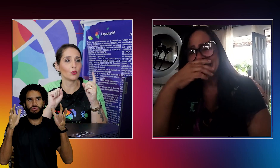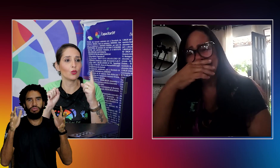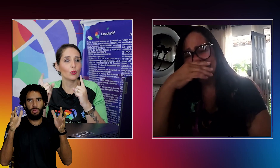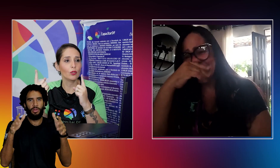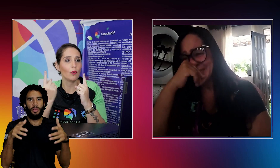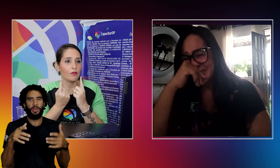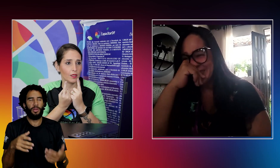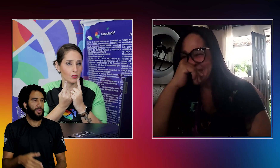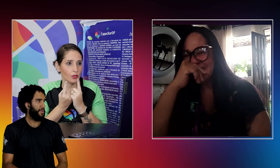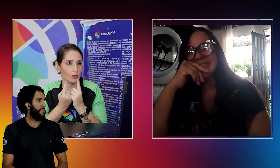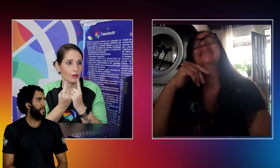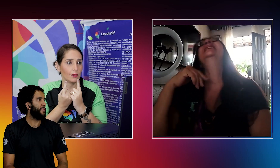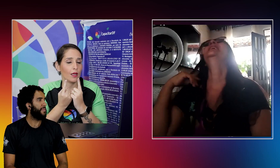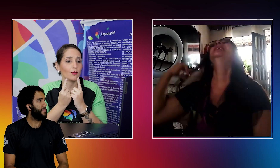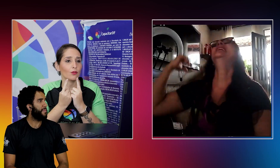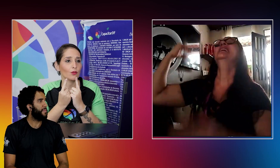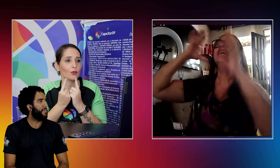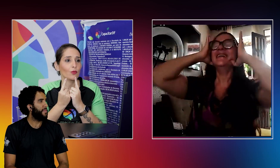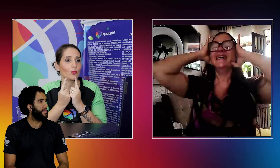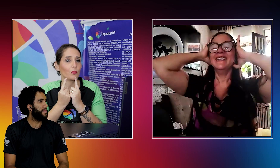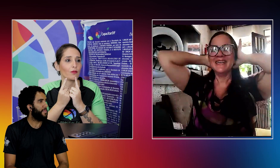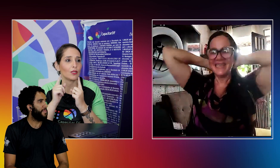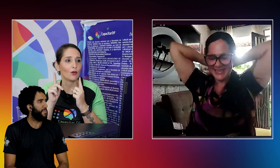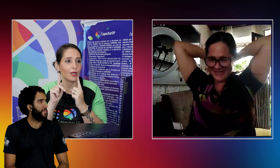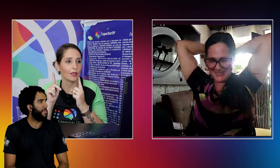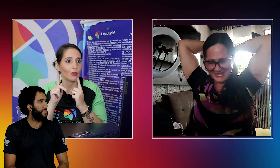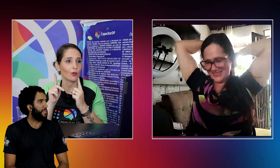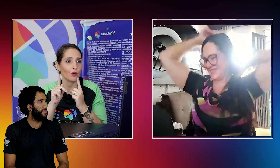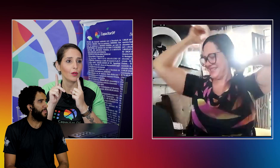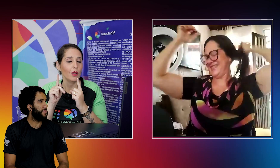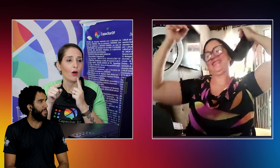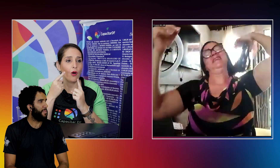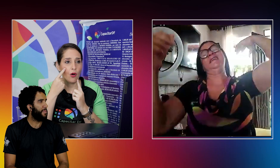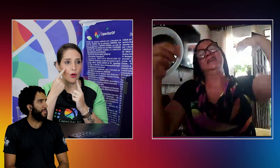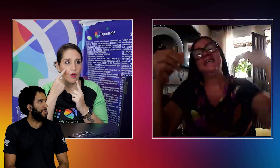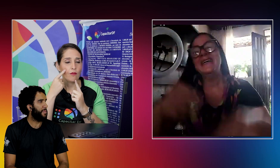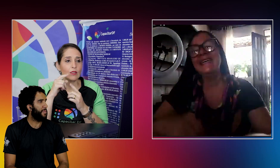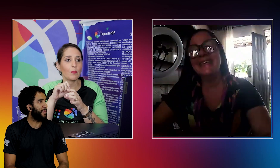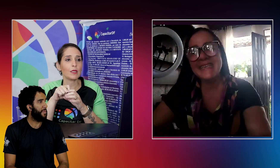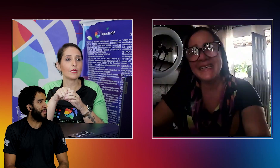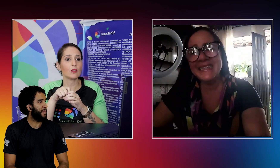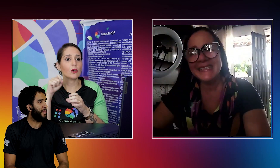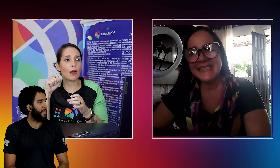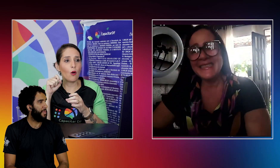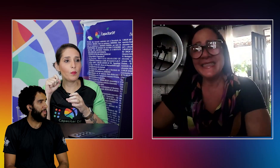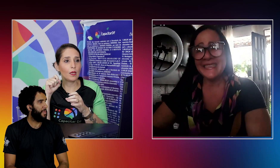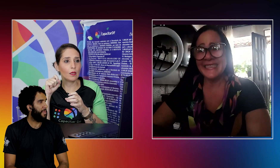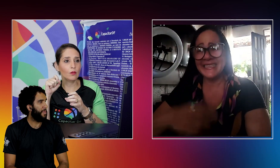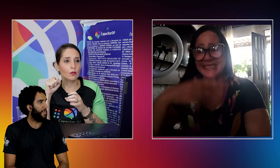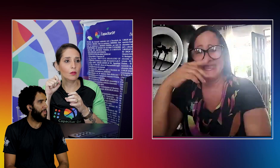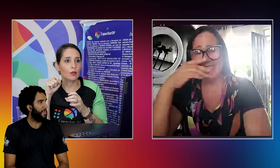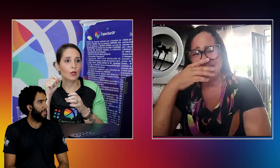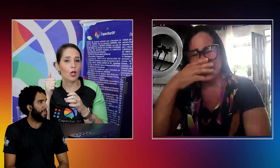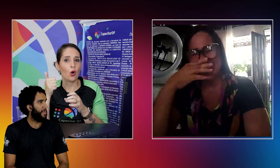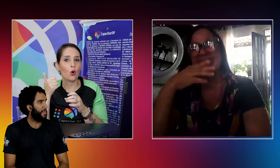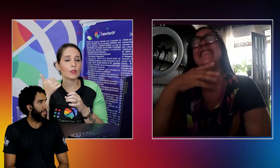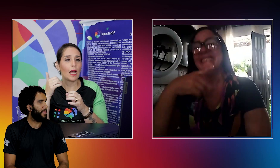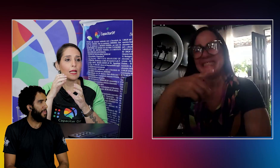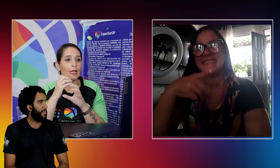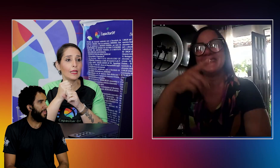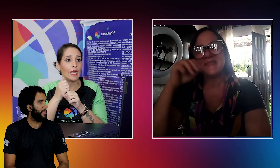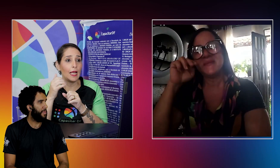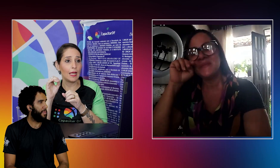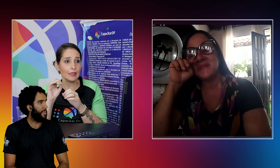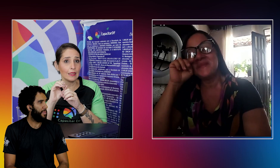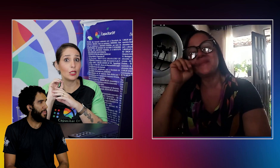aí o professor orientou. Tinha um surdo e um ouvinte. E aí o professor orientou. Ó, você precisa tirar o pino, contar